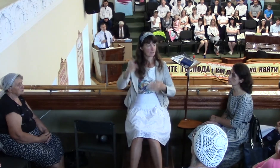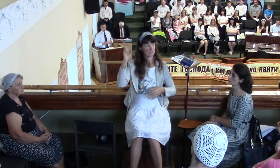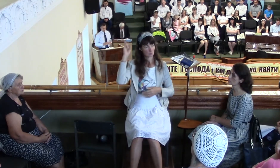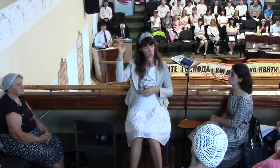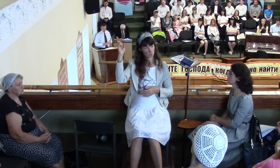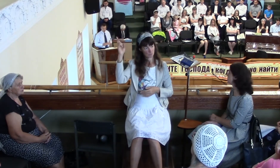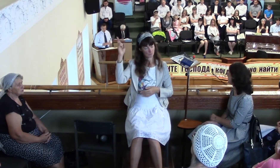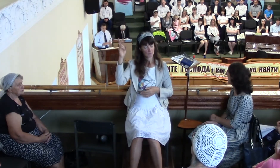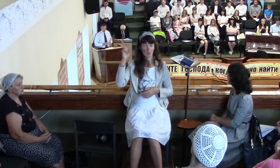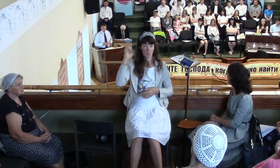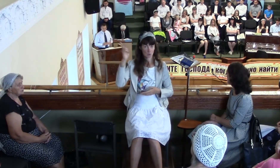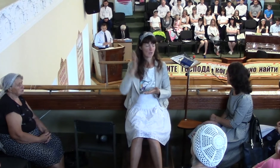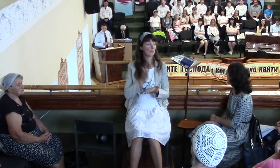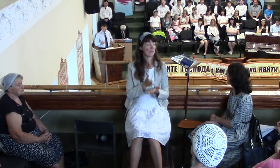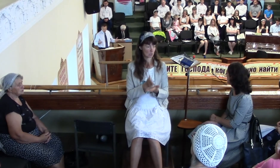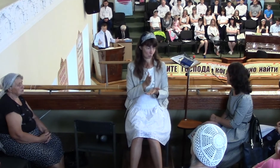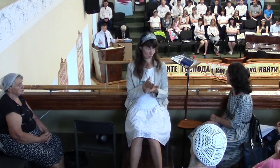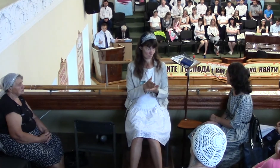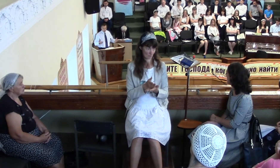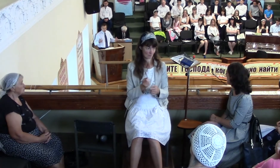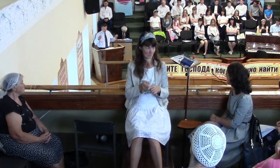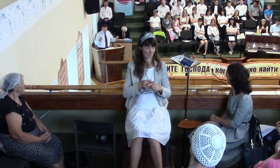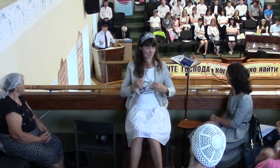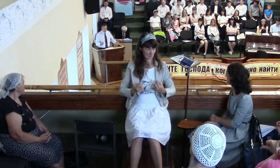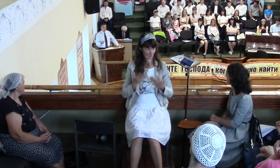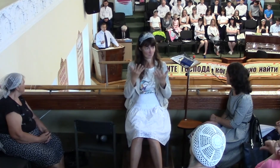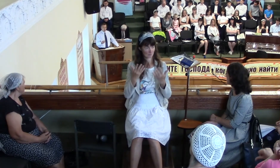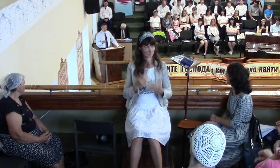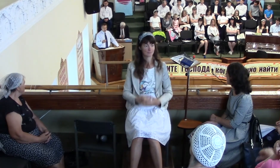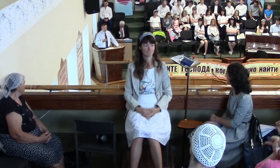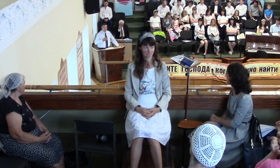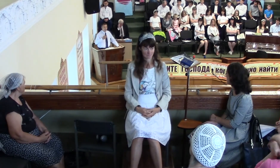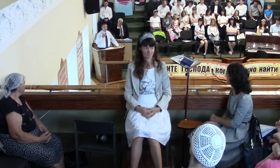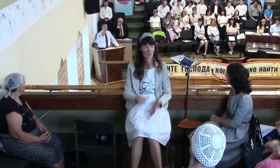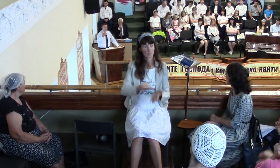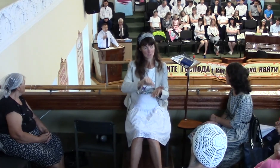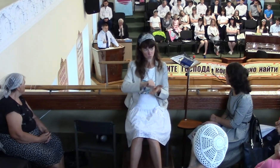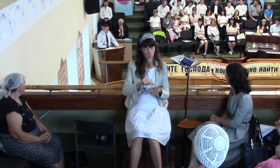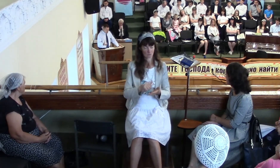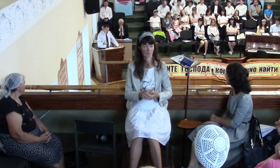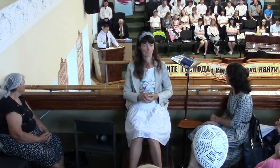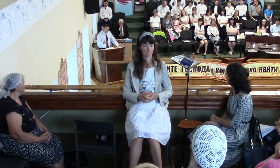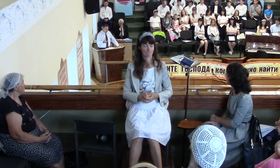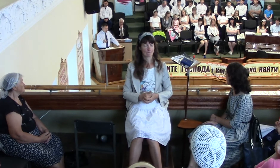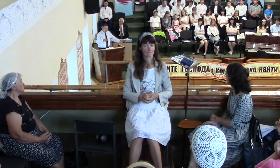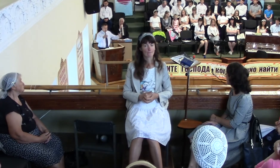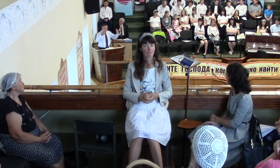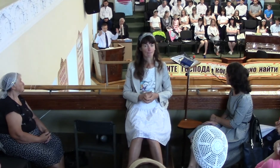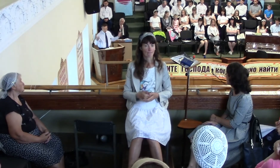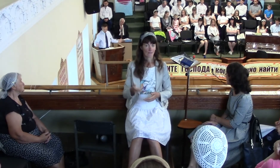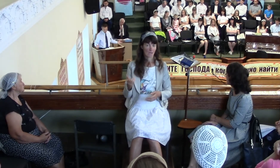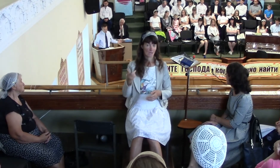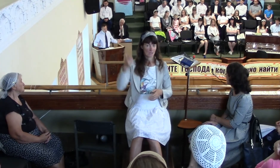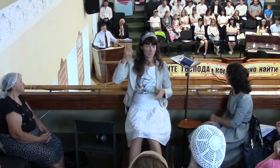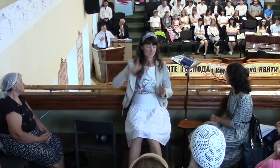Божьего присутствия. Братья и сестры, Господь нас призвал разделить это наследие там,